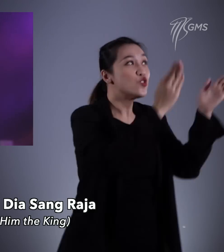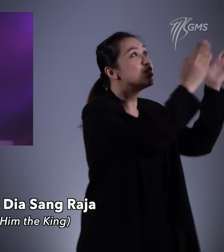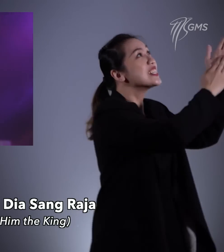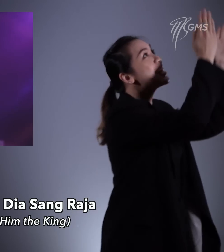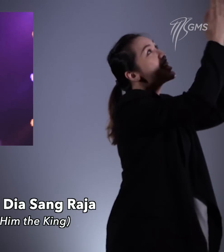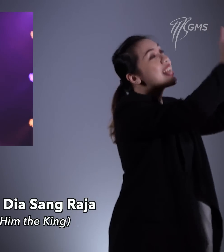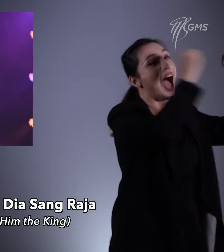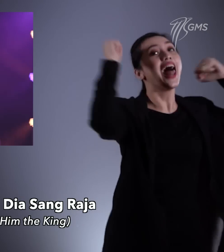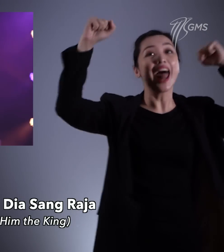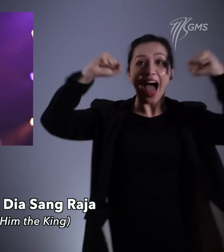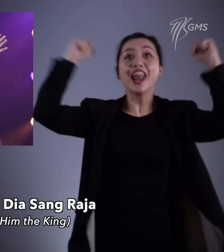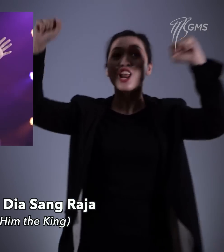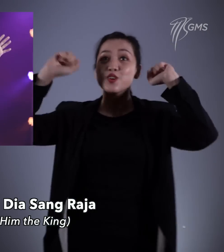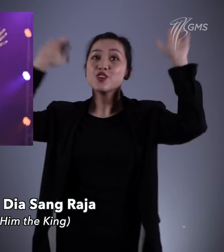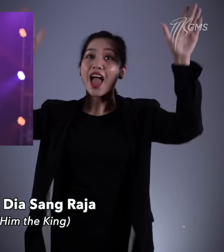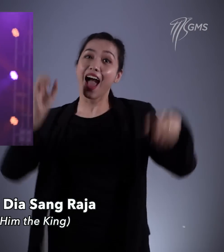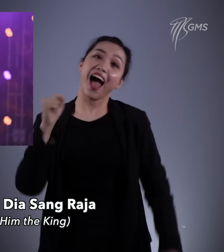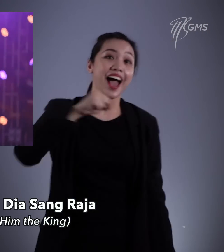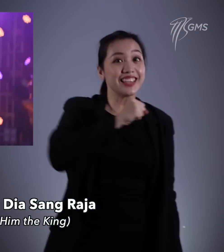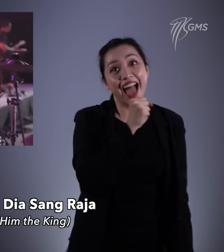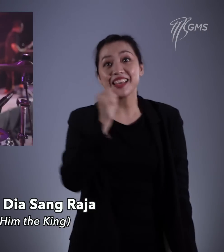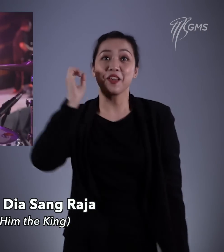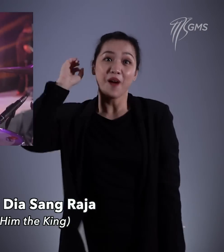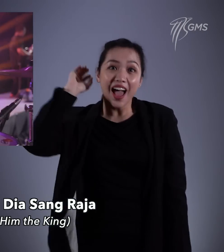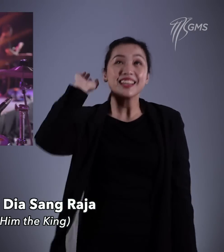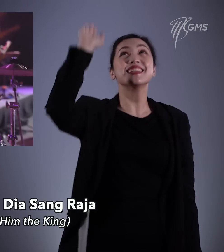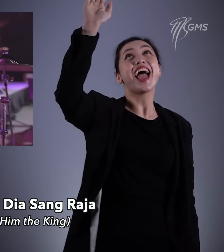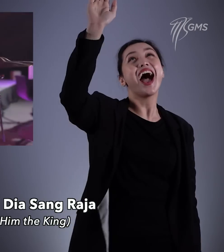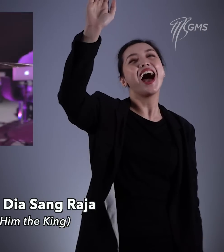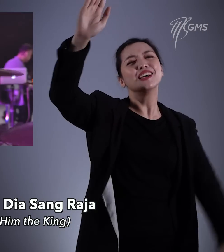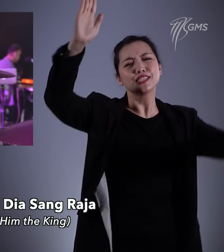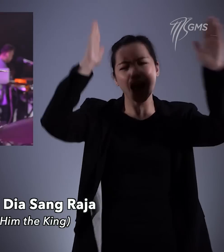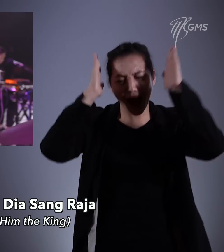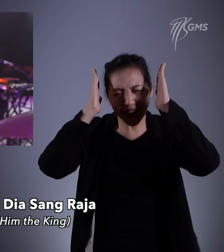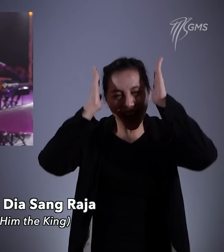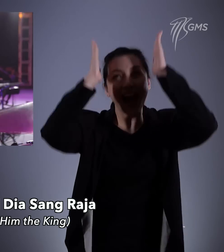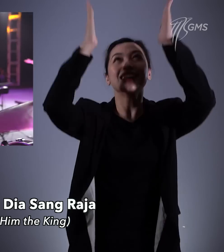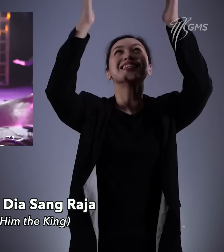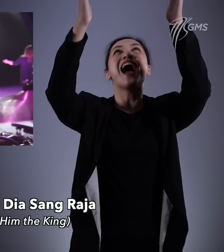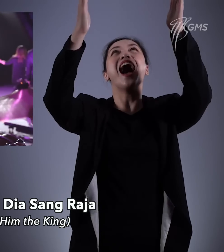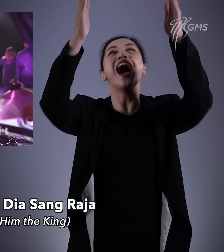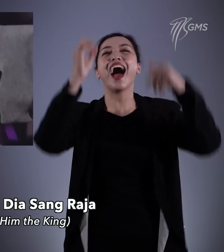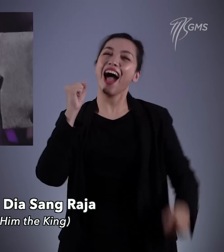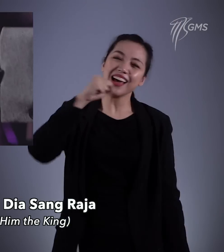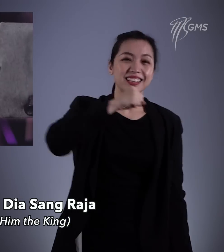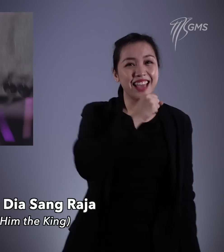naikkan pujian haleluya, nyanyi bagi Dia Sang